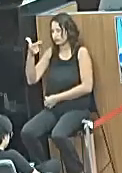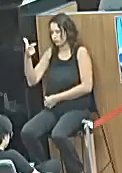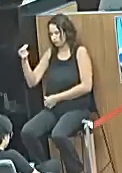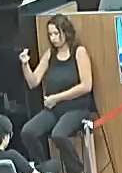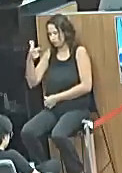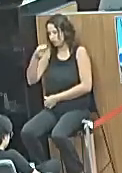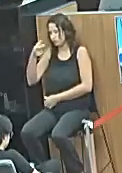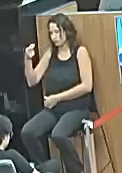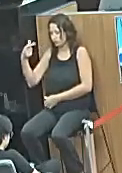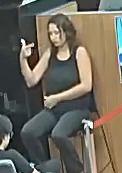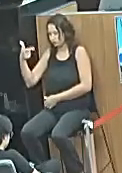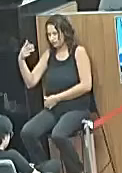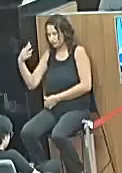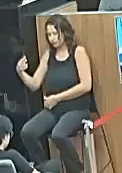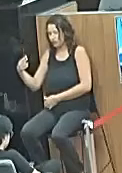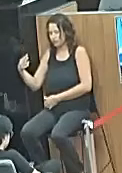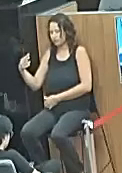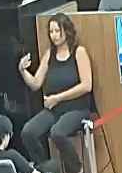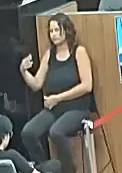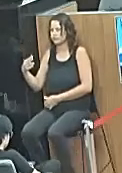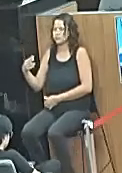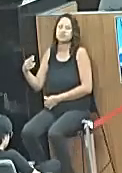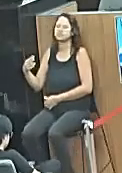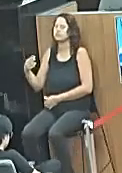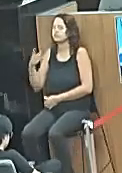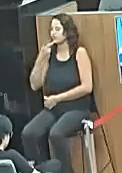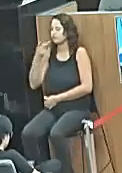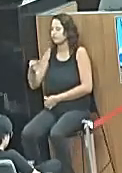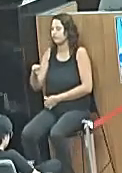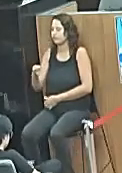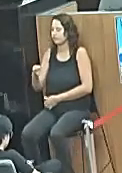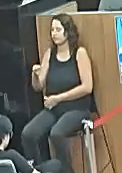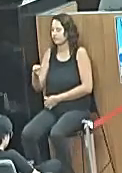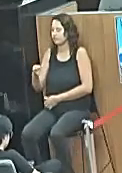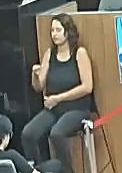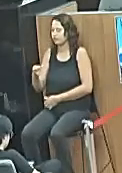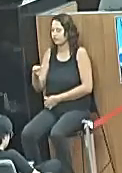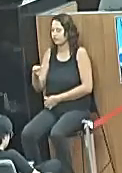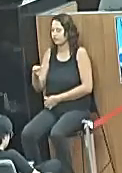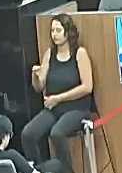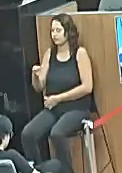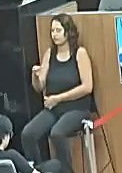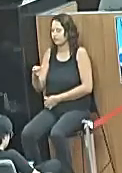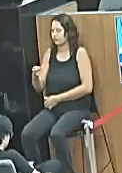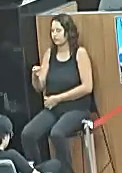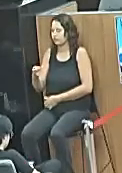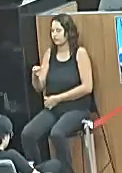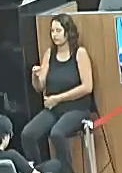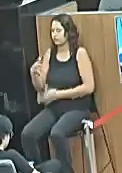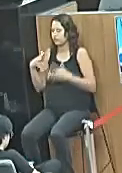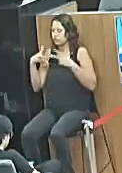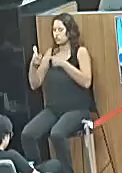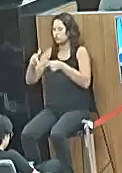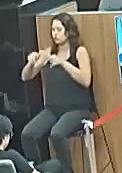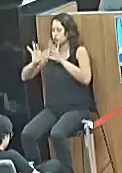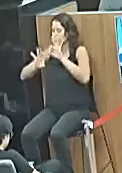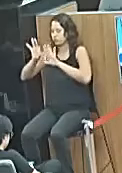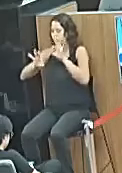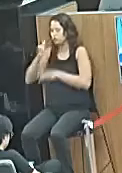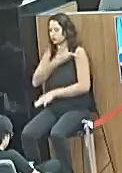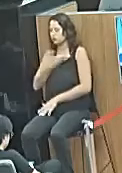2023 que sistema sistematiza de modo regionalizado todos os programas que o governo